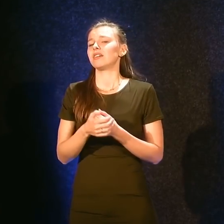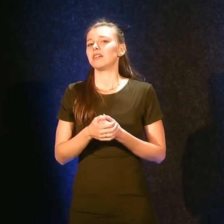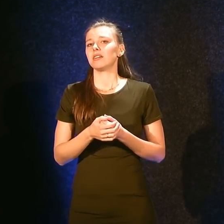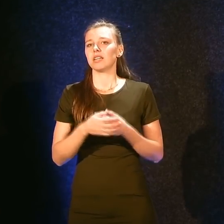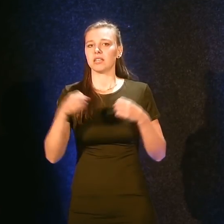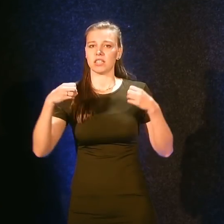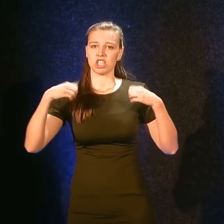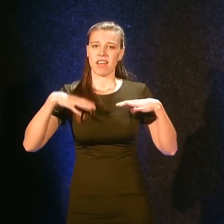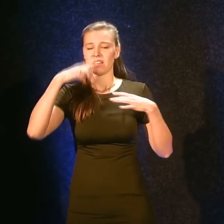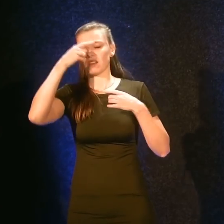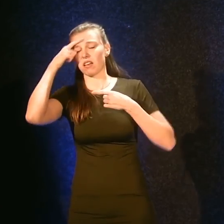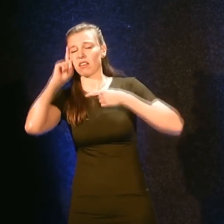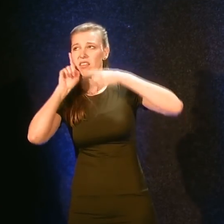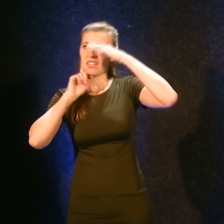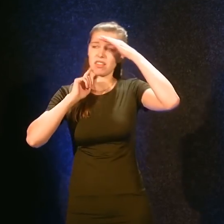zweet.